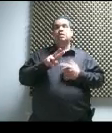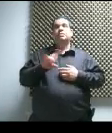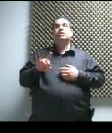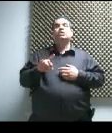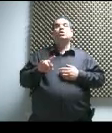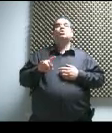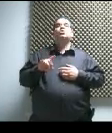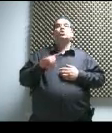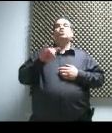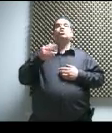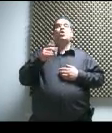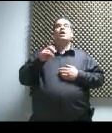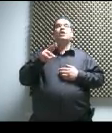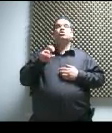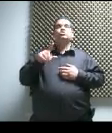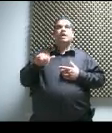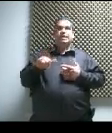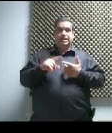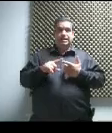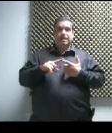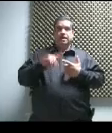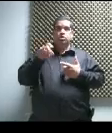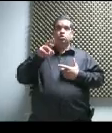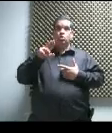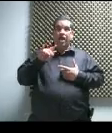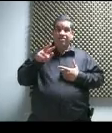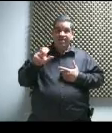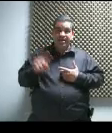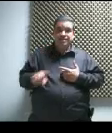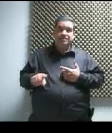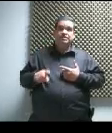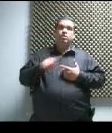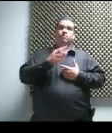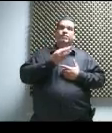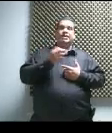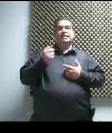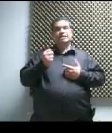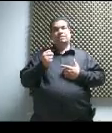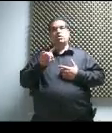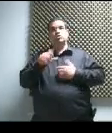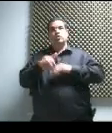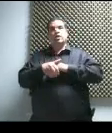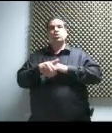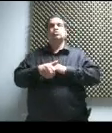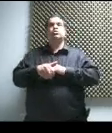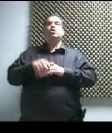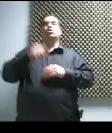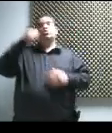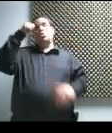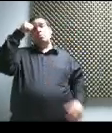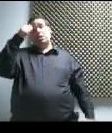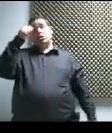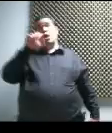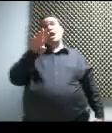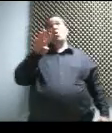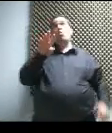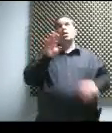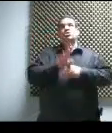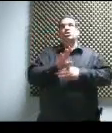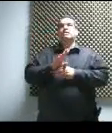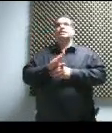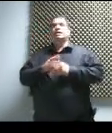con Johanna Rosalí y con Junior Álvarez. Los viernes y sábados a las 8 de la noche y los domingos a las 4 de la